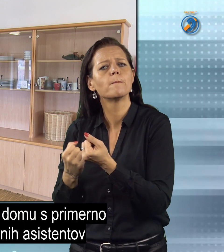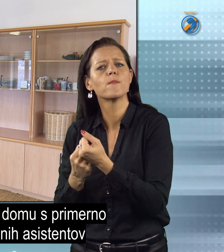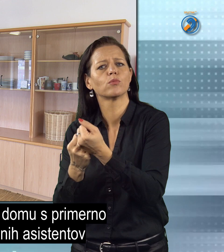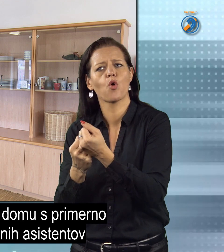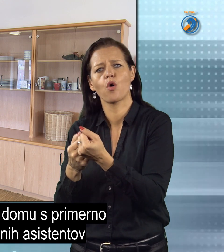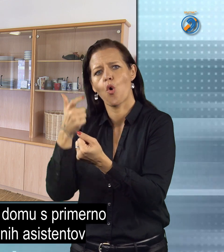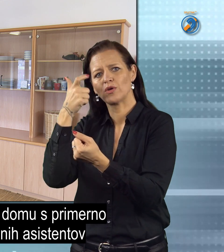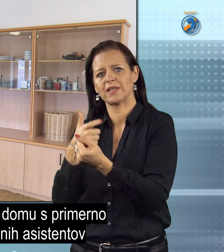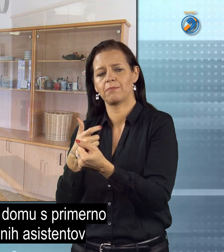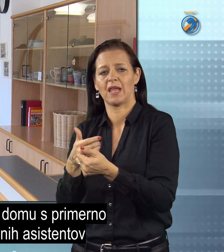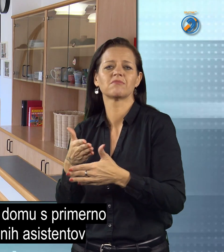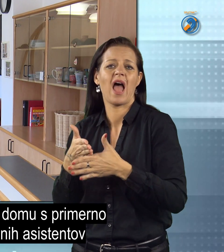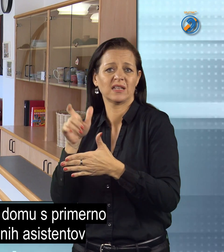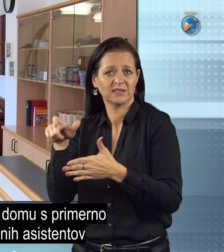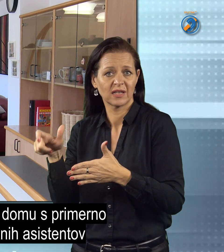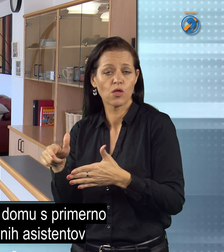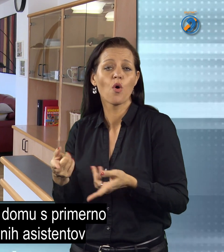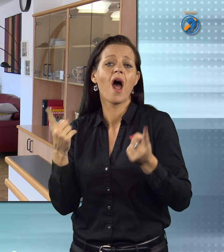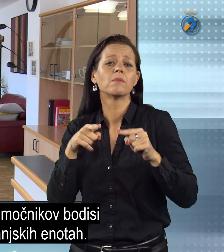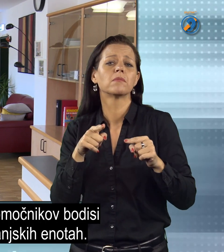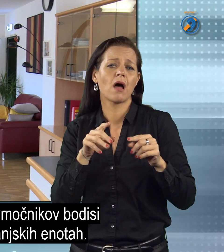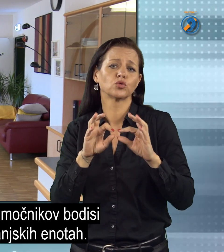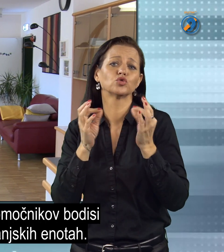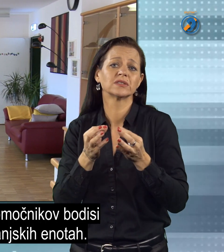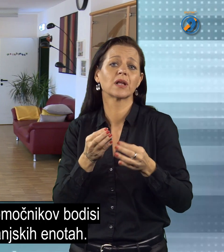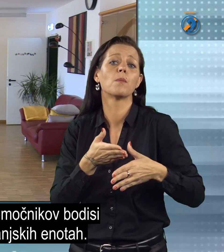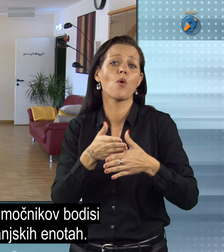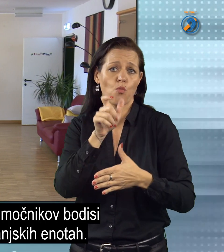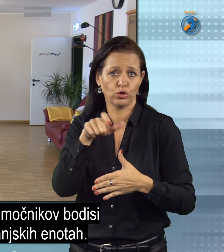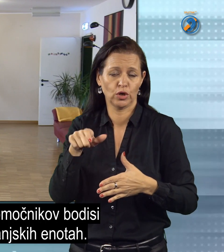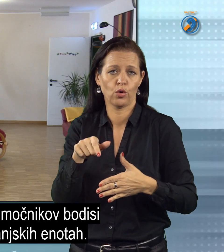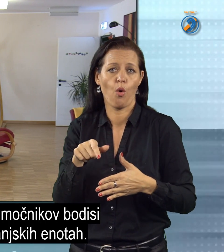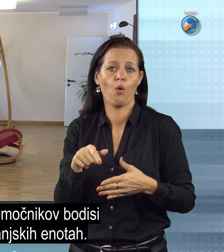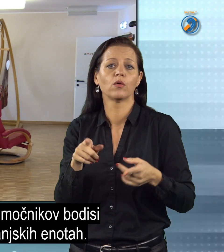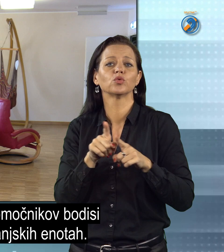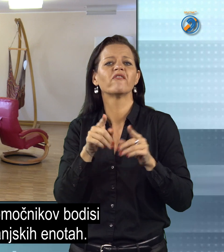asistentov ali družinskih pomočnikov, bodisi v manjših bivanjskih enotah.